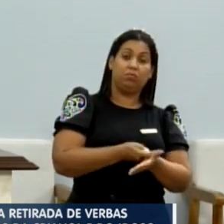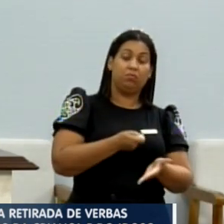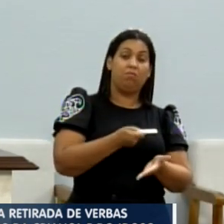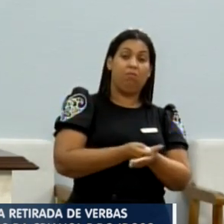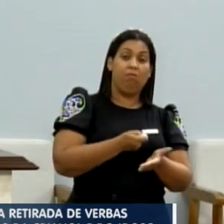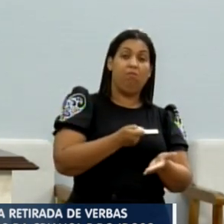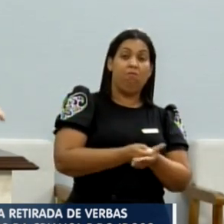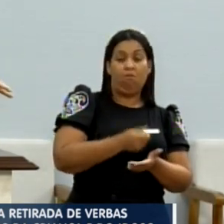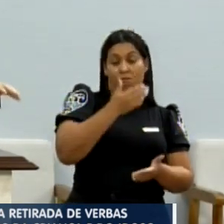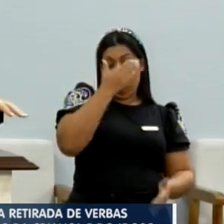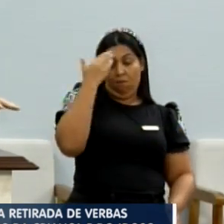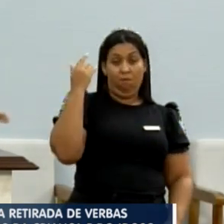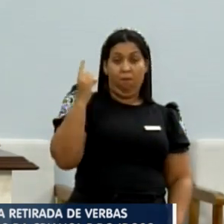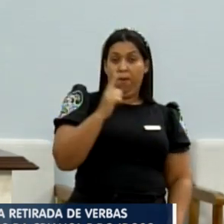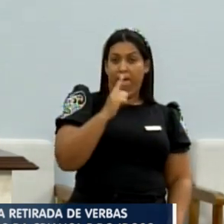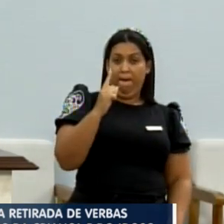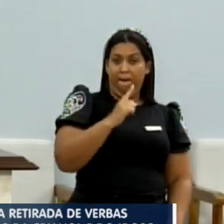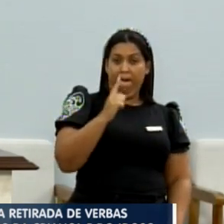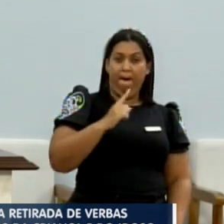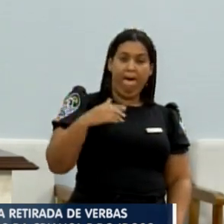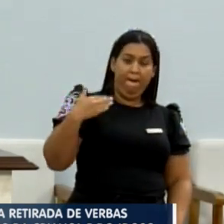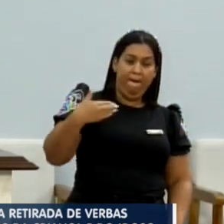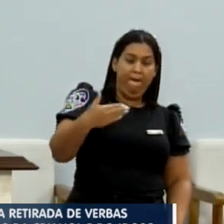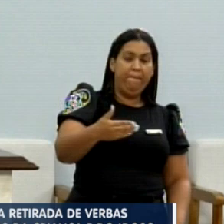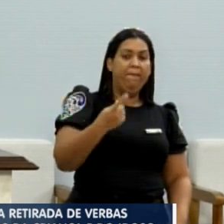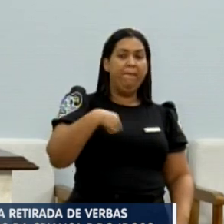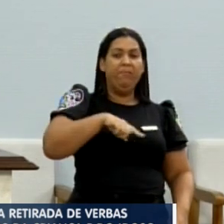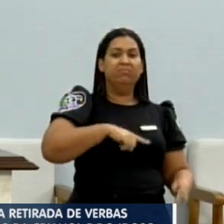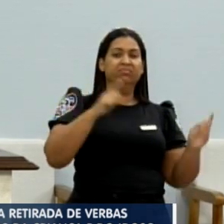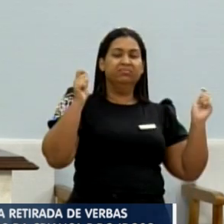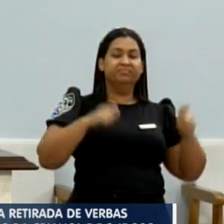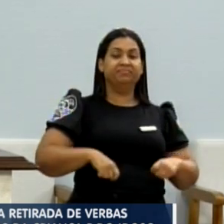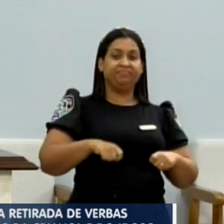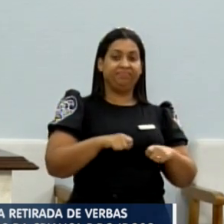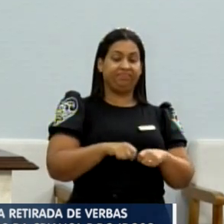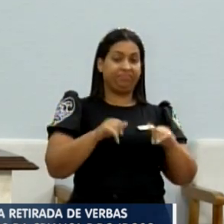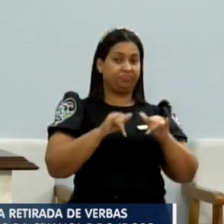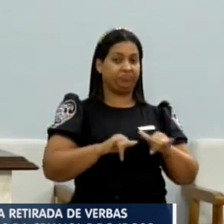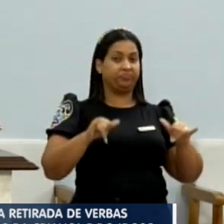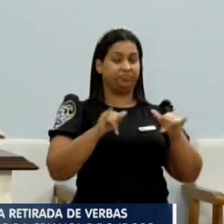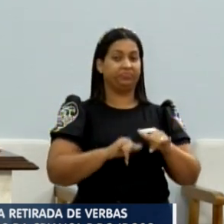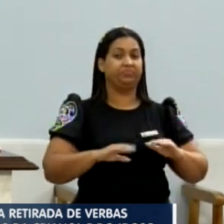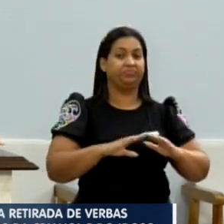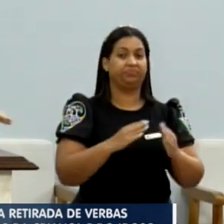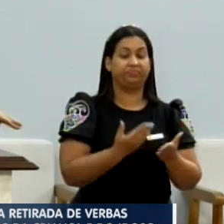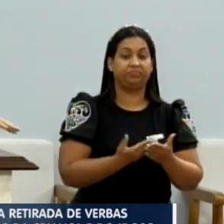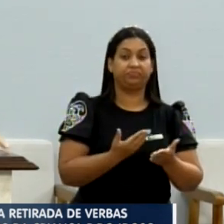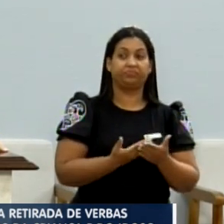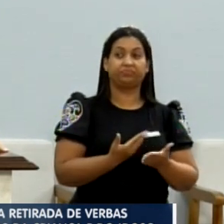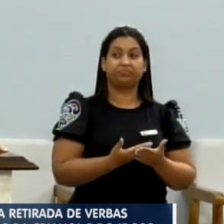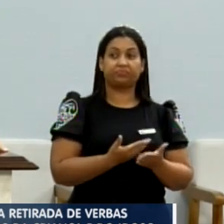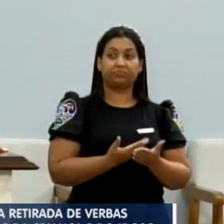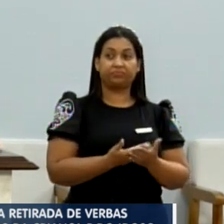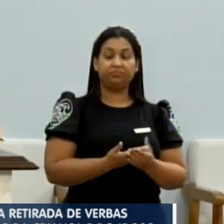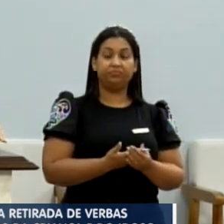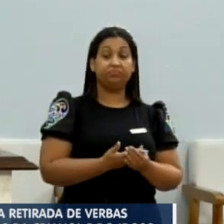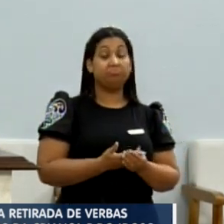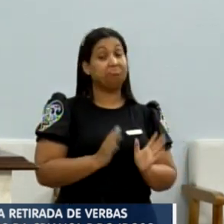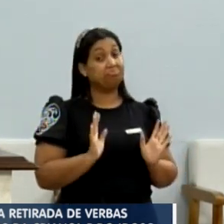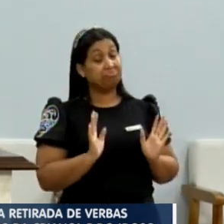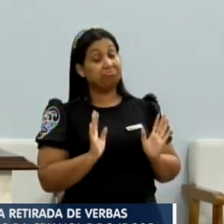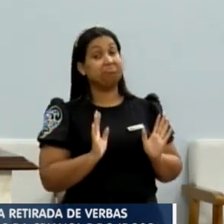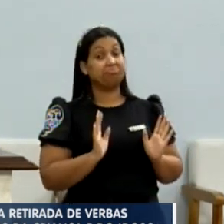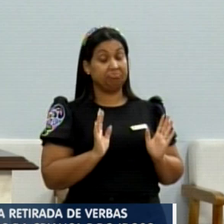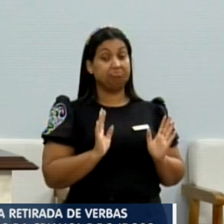esquecemos de vocês não em breve Espero poder dar uma boa notícia ou da escola estadual ou da Municipal creio eu mais